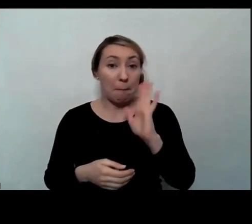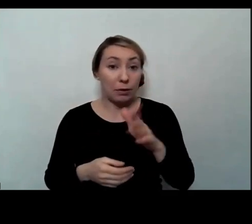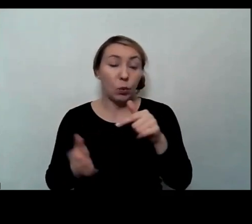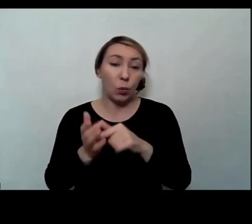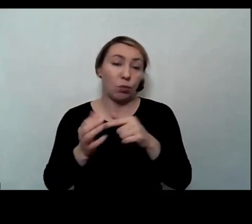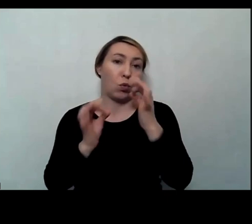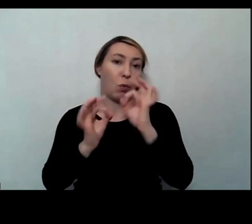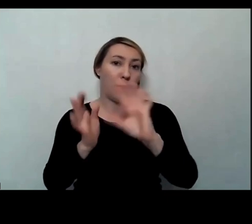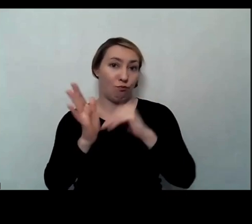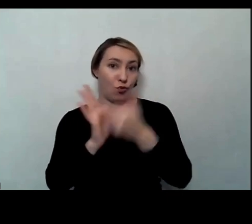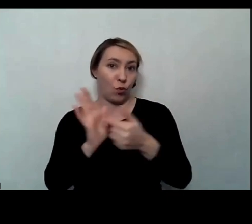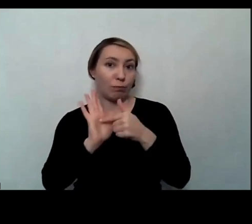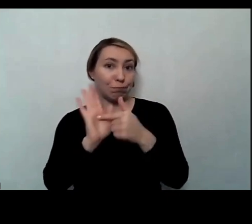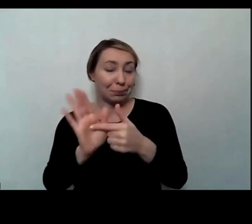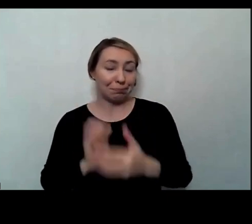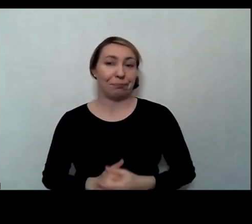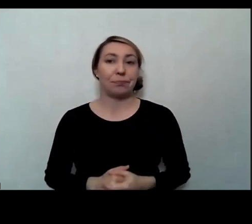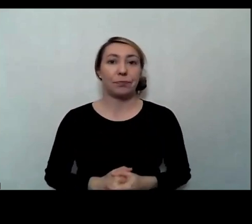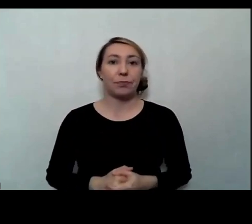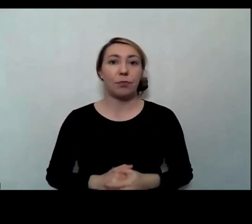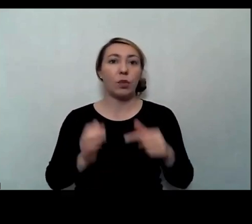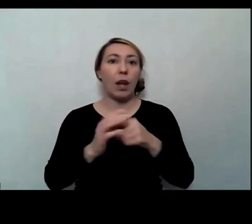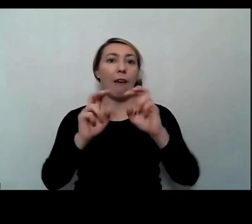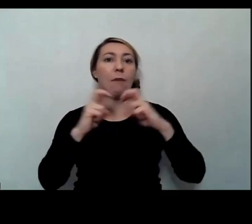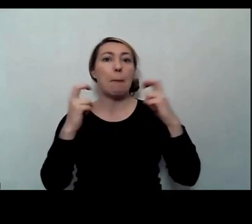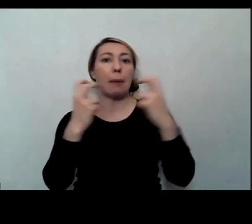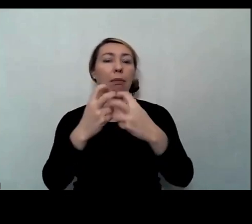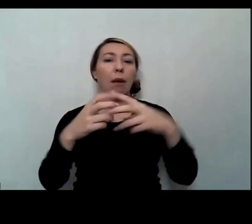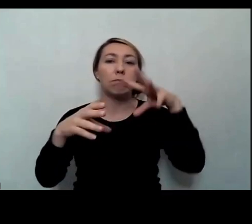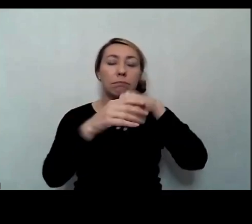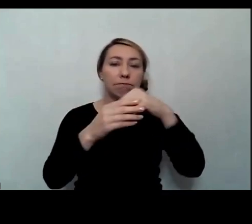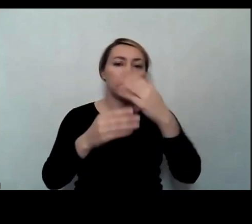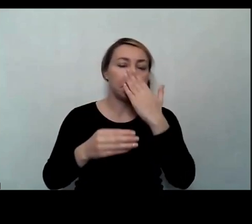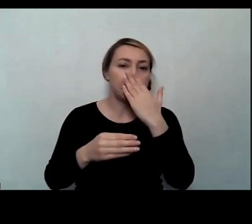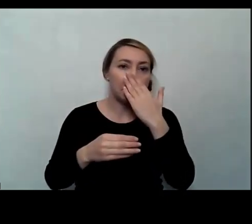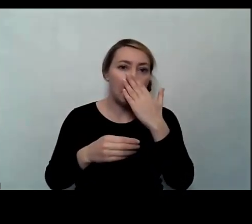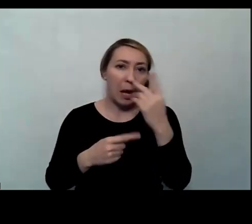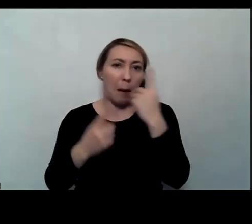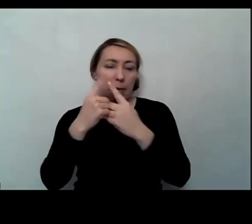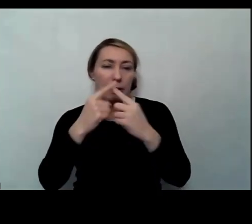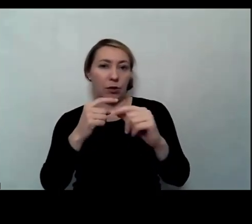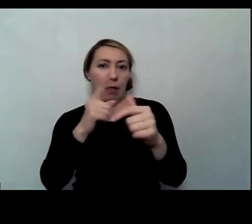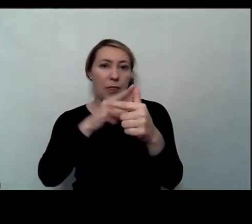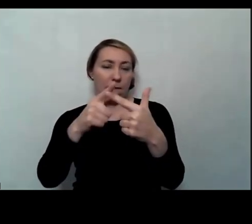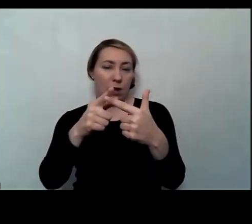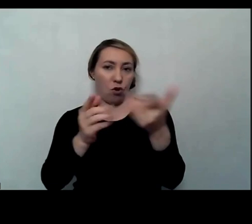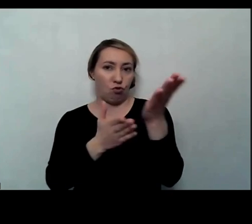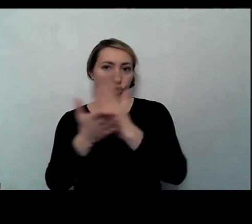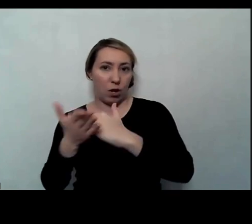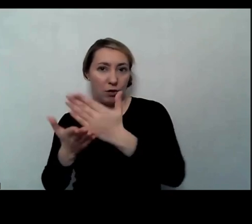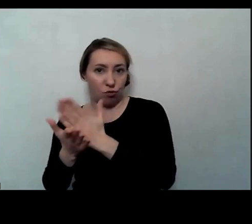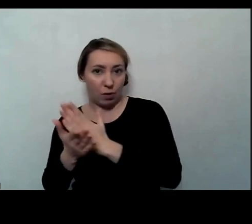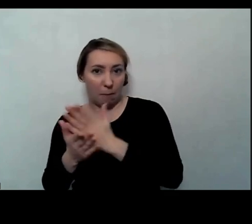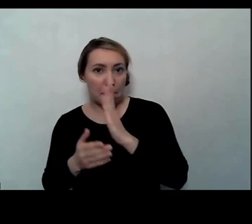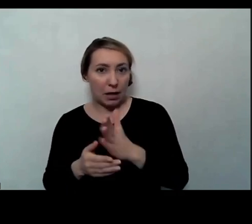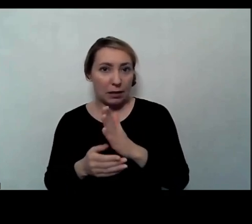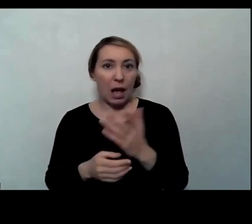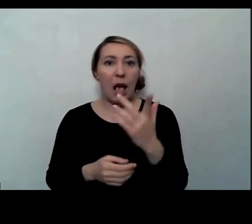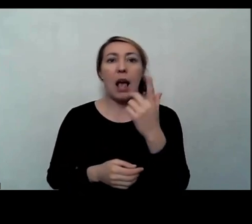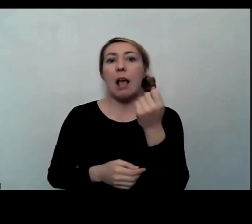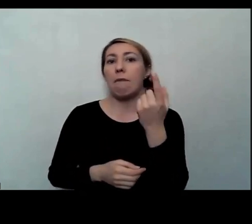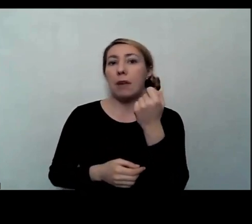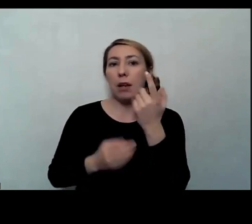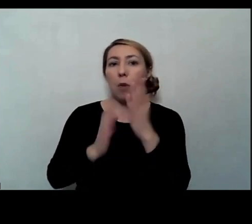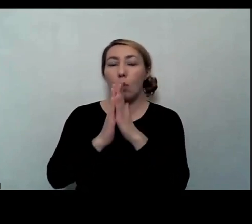dobrym przykładem. Ten webinar będzie się składał z, tak myślę, dwóch części. Za chwilę poproszę